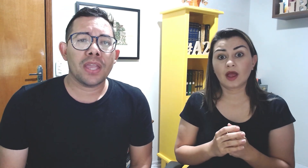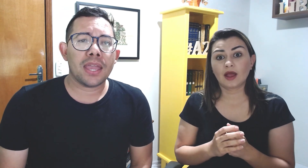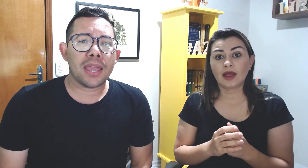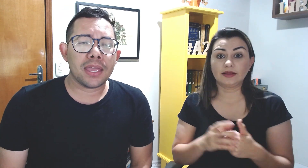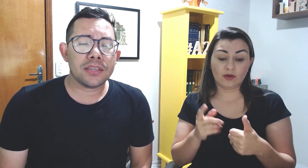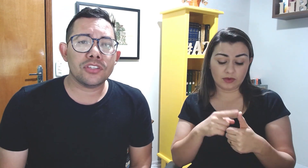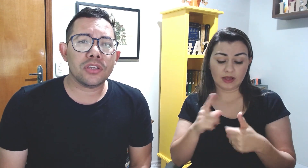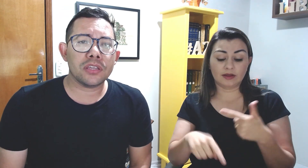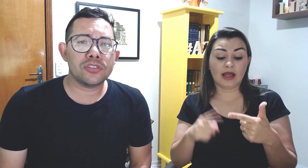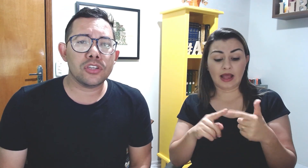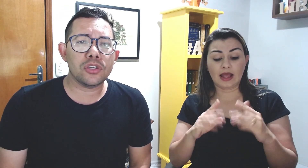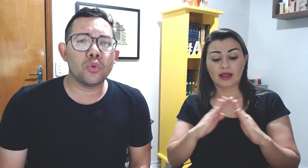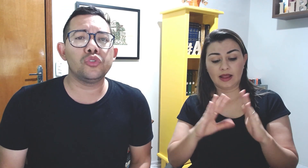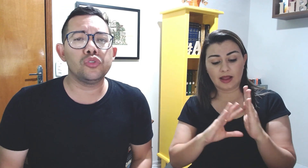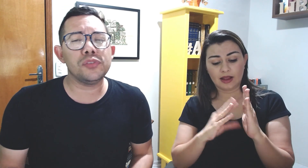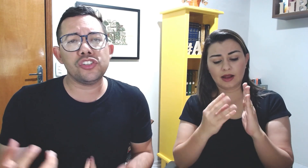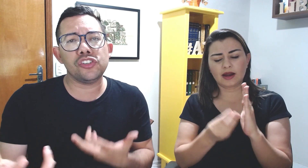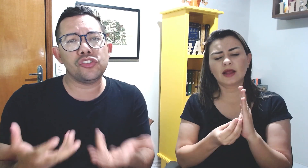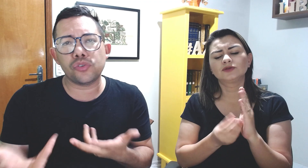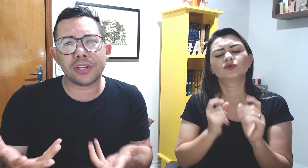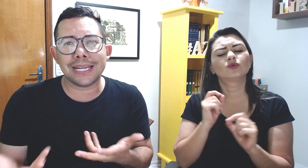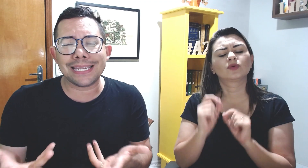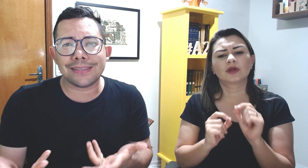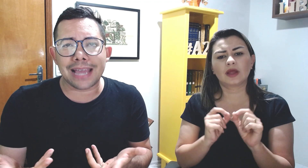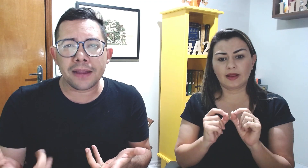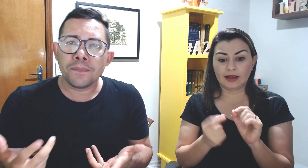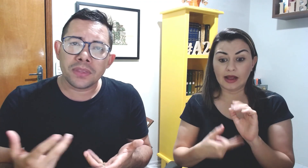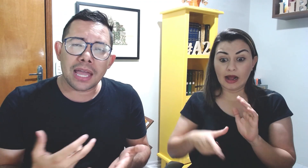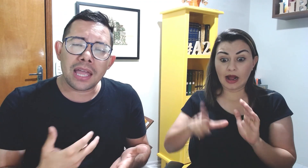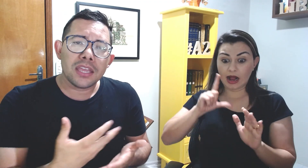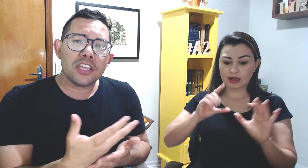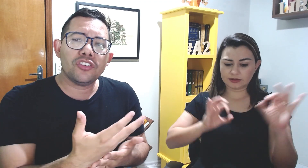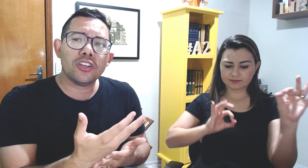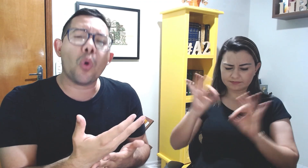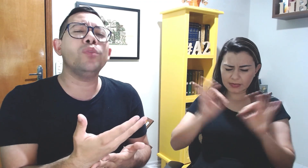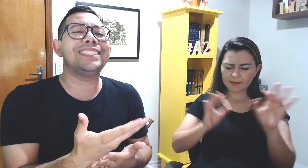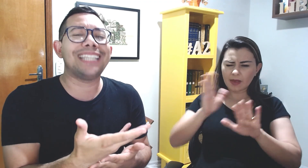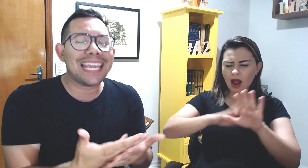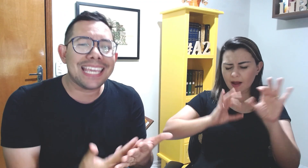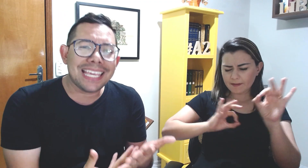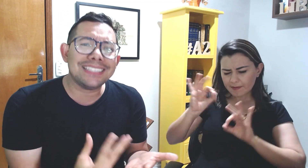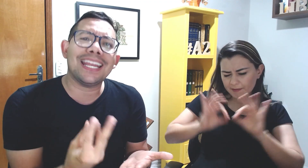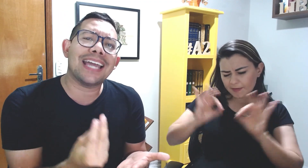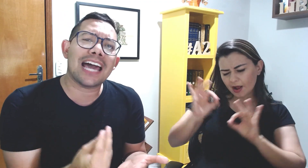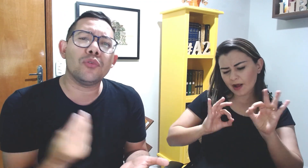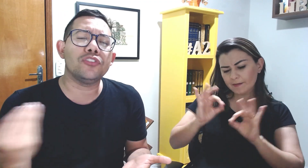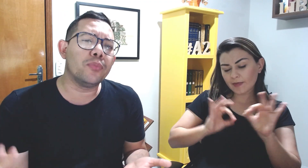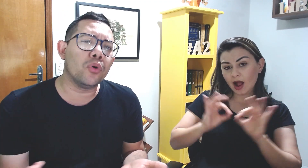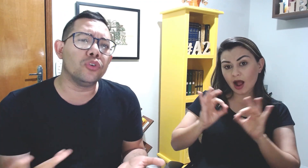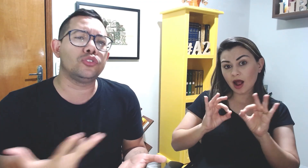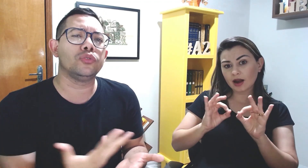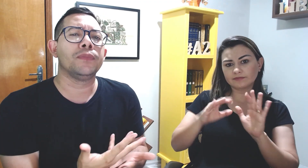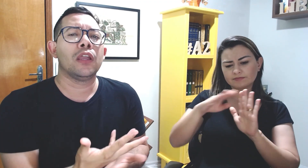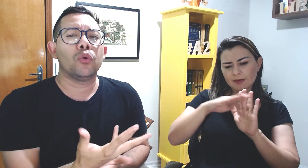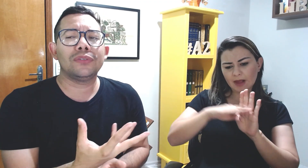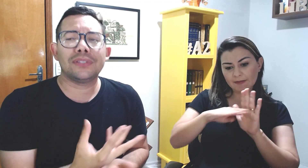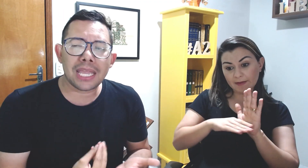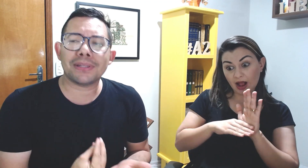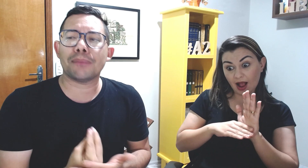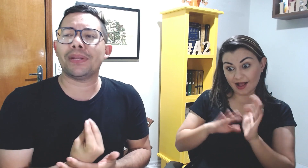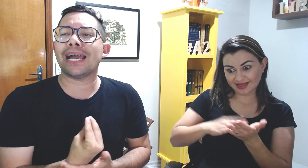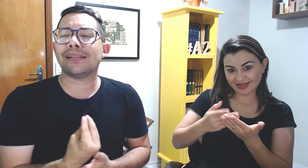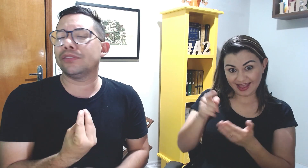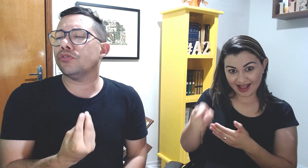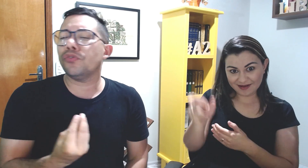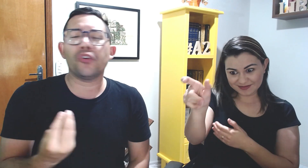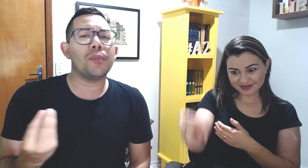têm esse costume de se organizar, tá? E de consegue entregar o esboço, o tema